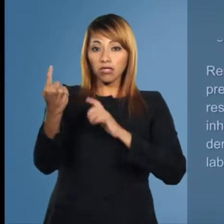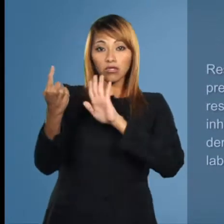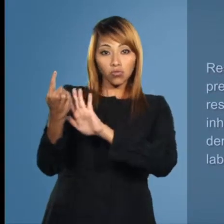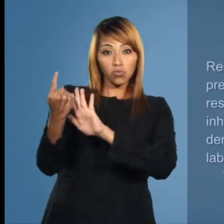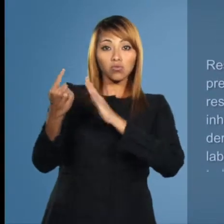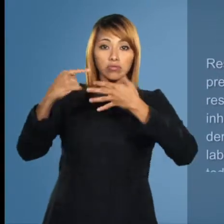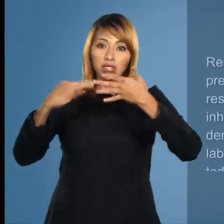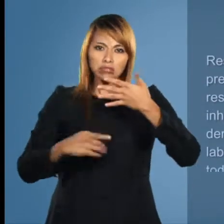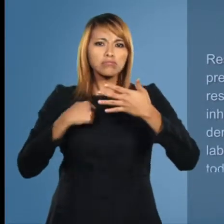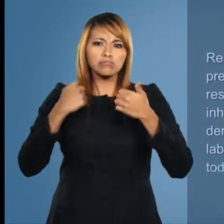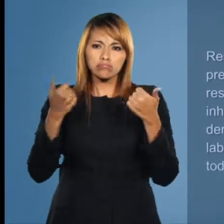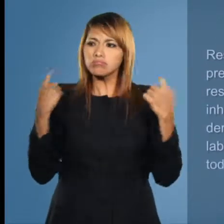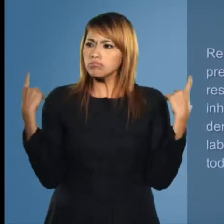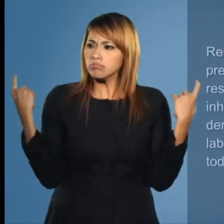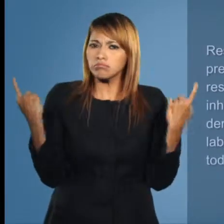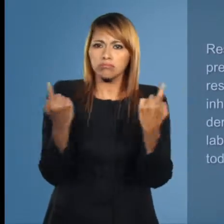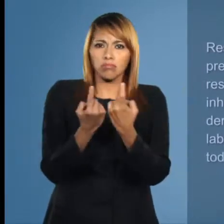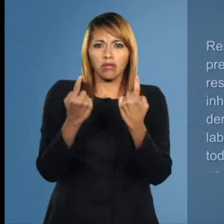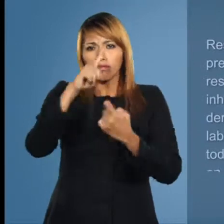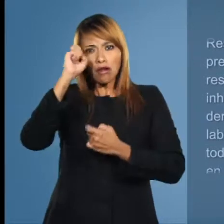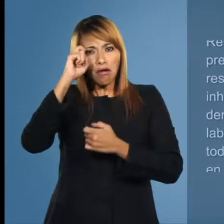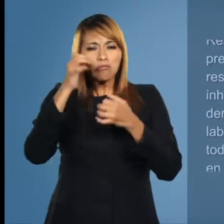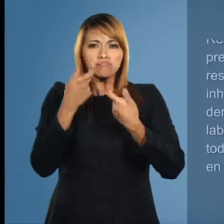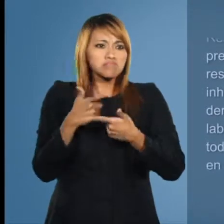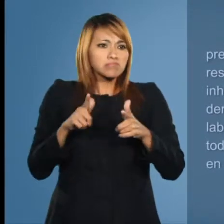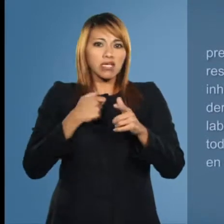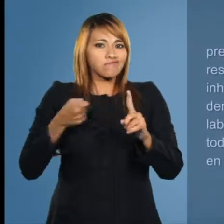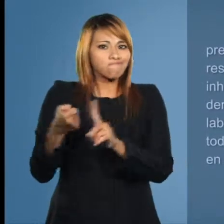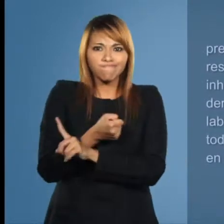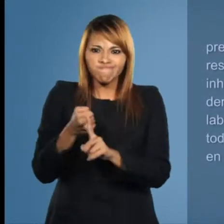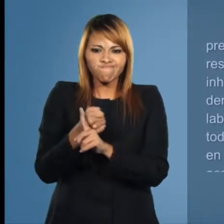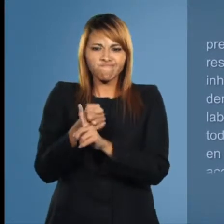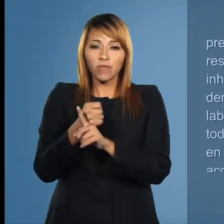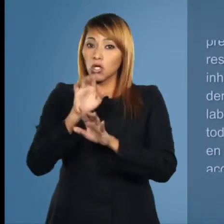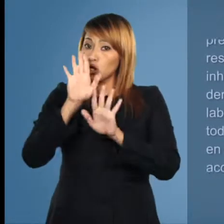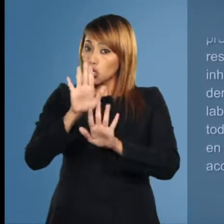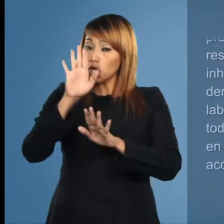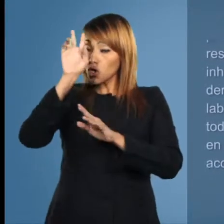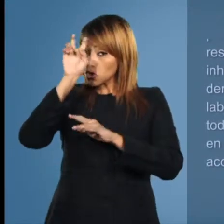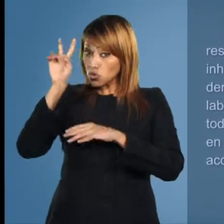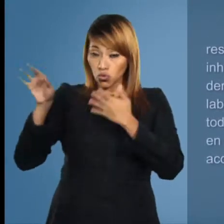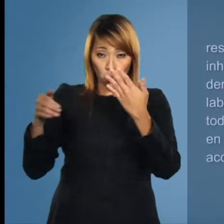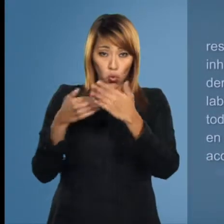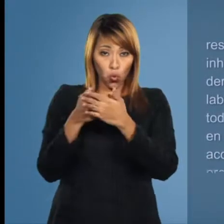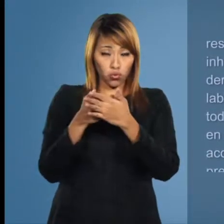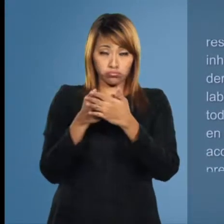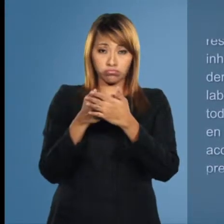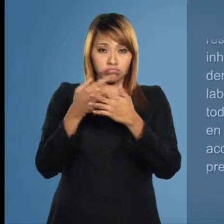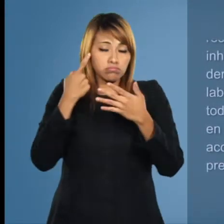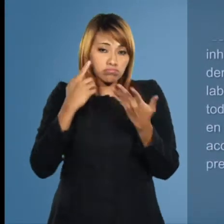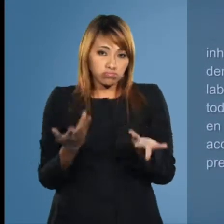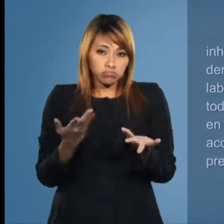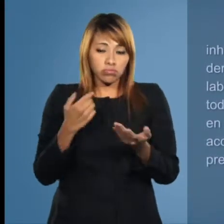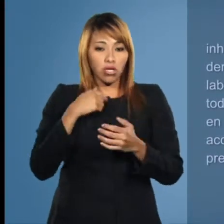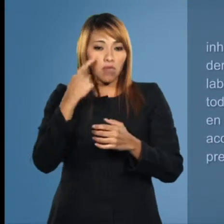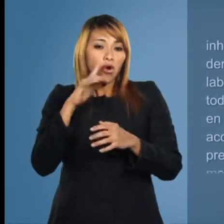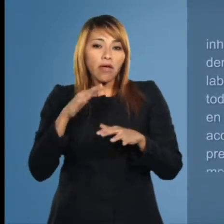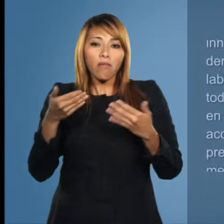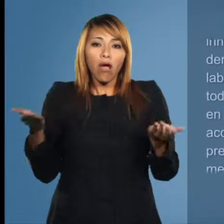el derecho a un ambiente laboral libre de violencia en todas sus manifestaciones, En consecuencia, ninguna acción